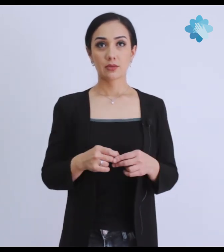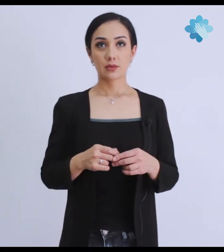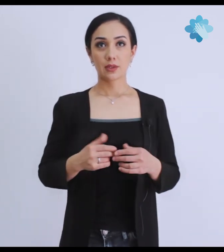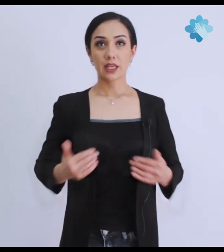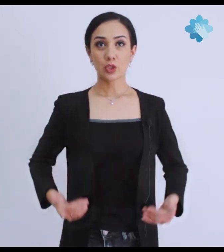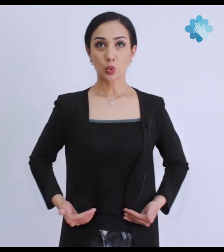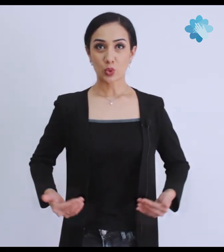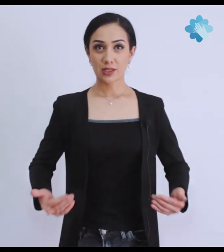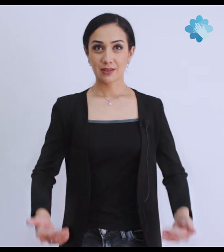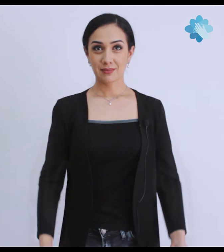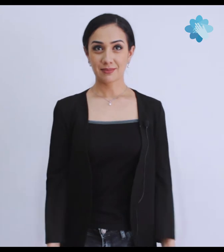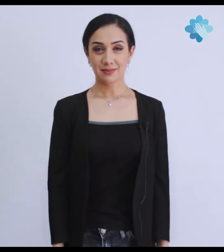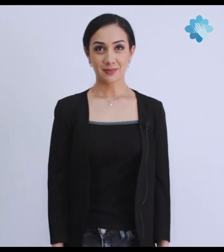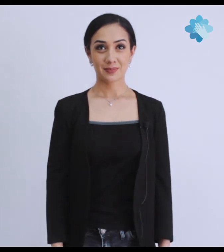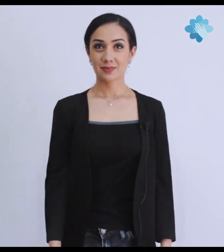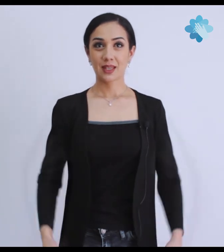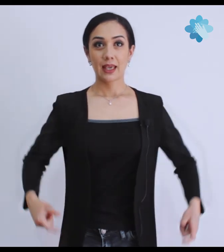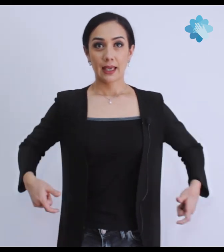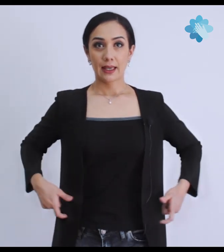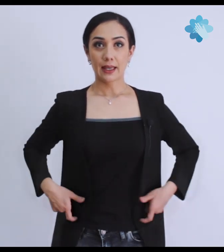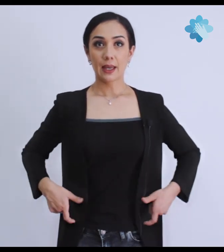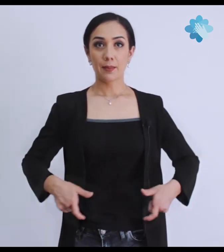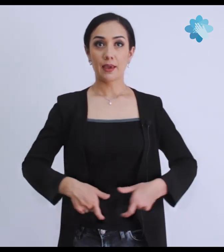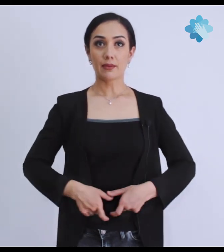рид узы ремень